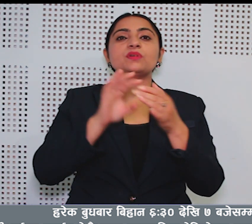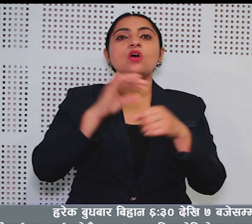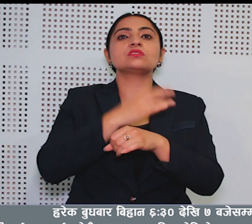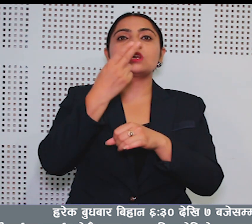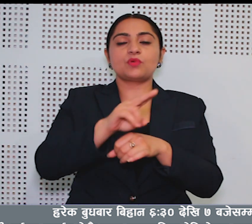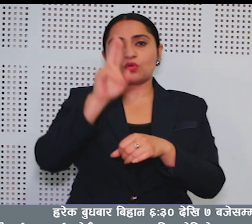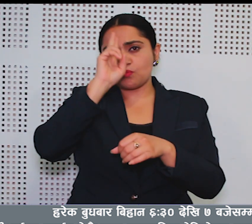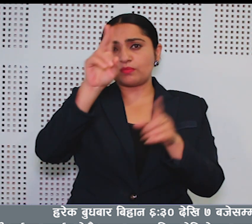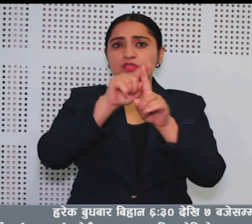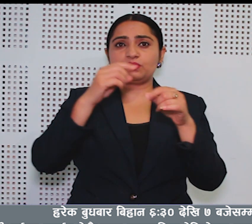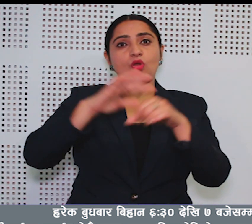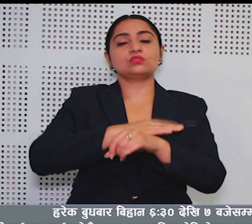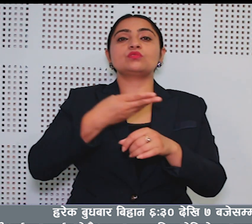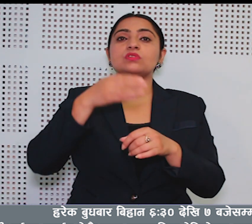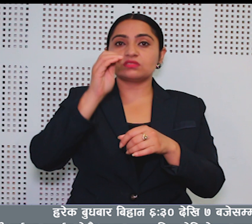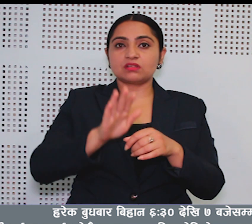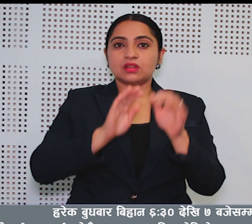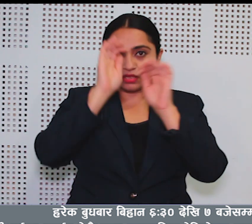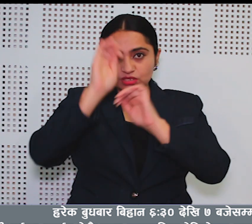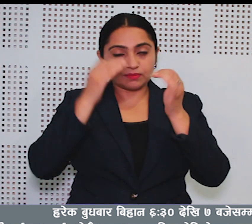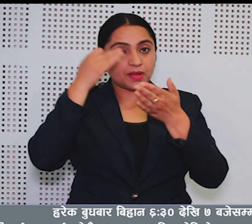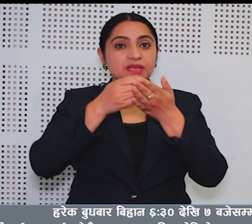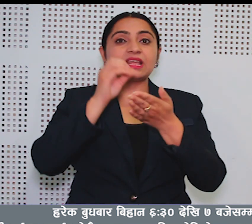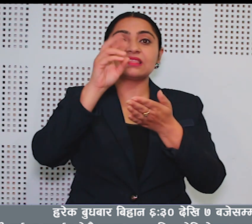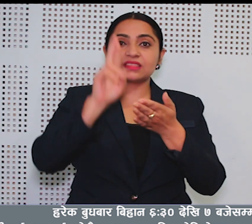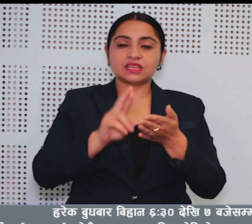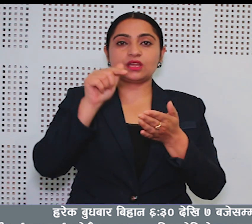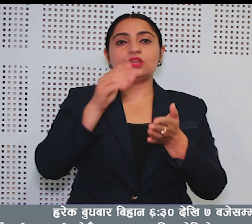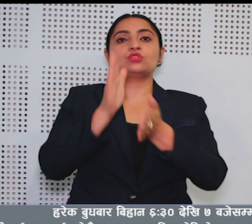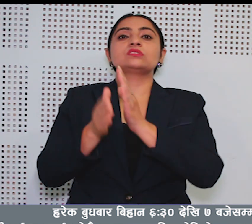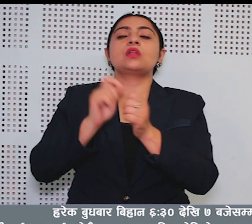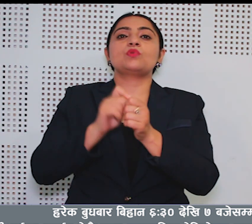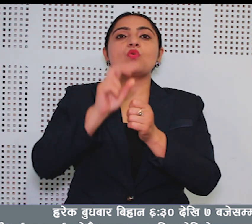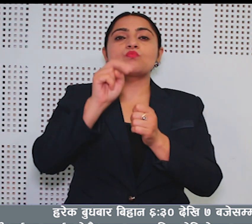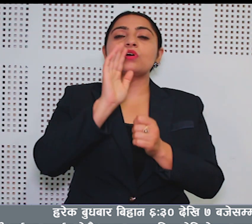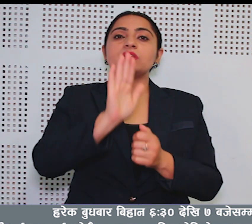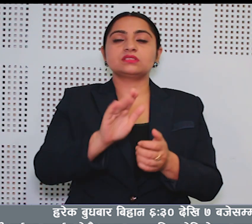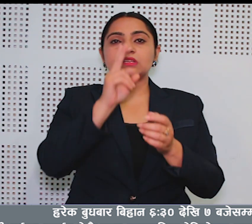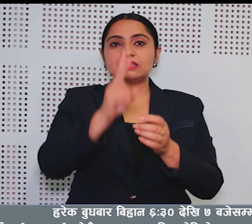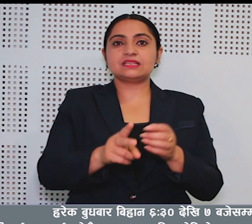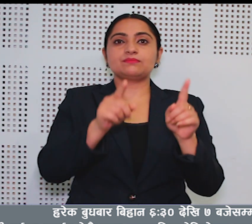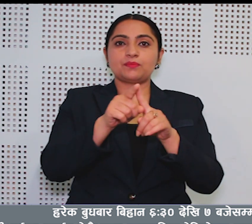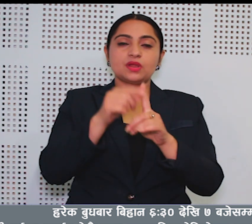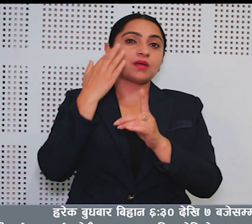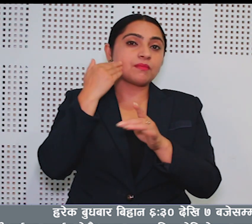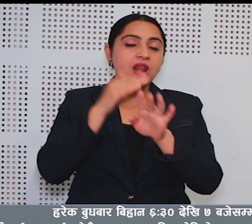पनि प्रभाव पर्न सक्ने सम्भावनालाई मध्यनजर गर्दै हामीले योजना बनाउनु पर्नेछ। त्यसमा पनि अब महिलाहरू चाहिँ विशेष प्रभावित हुने